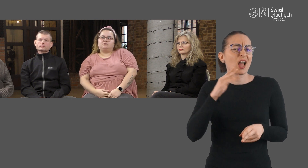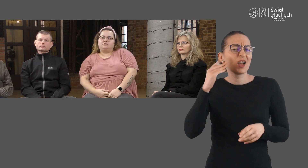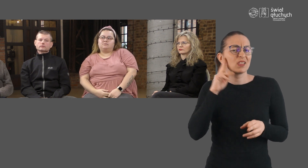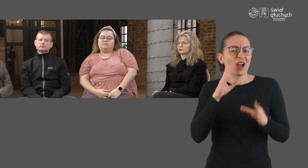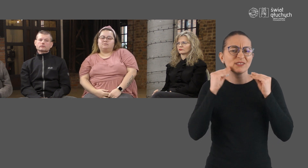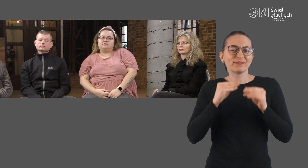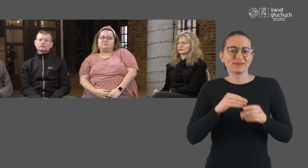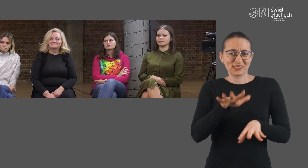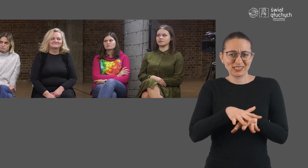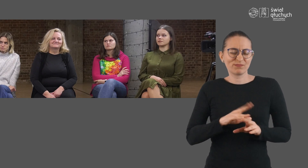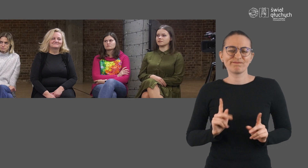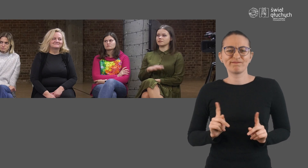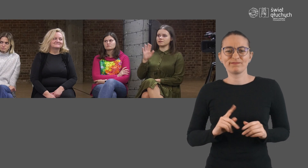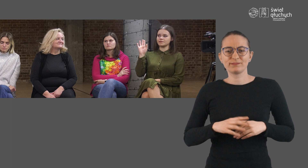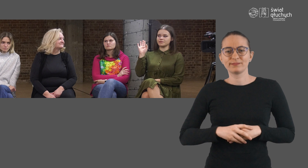trudny.